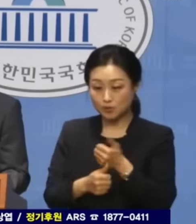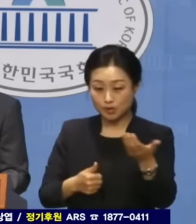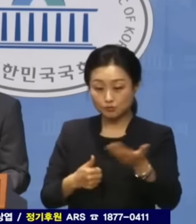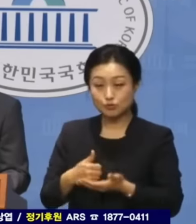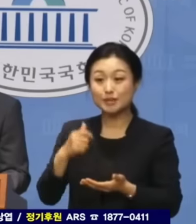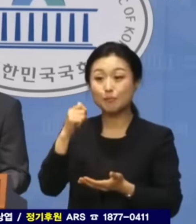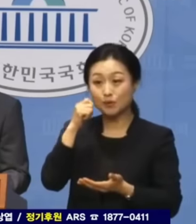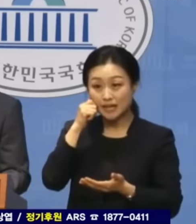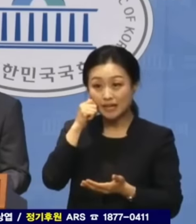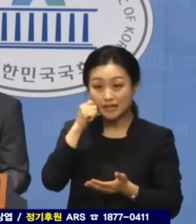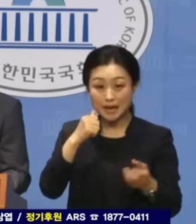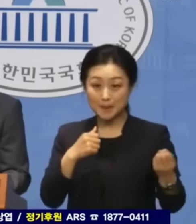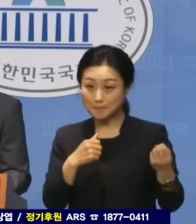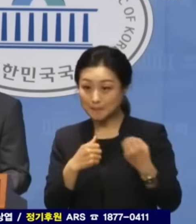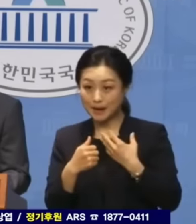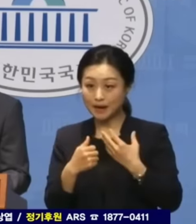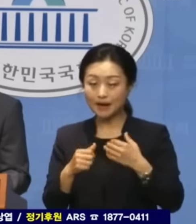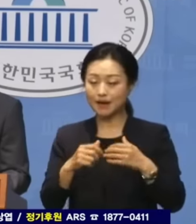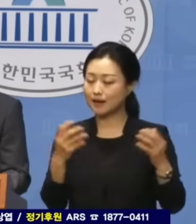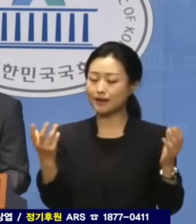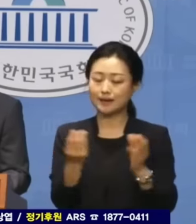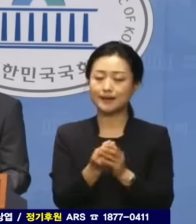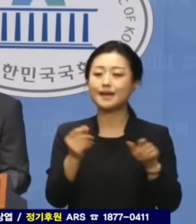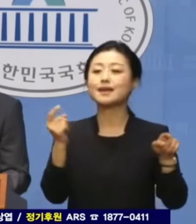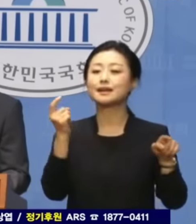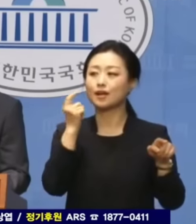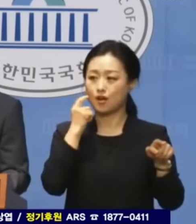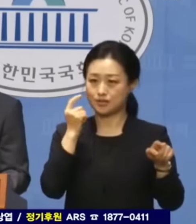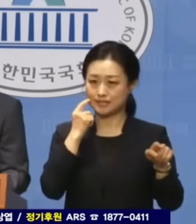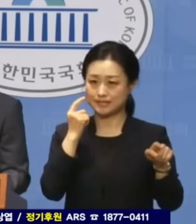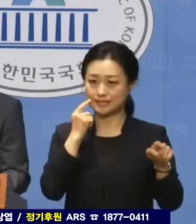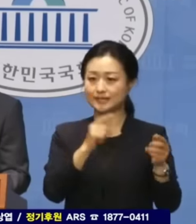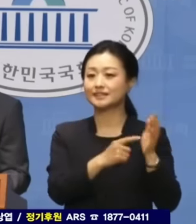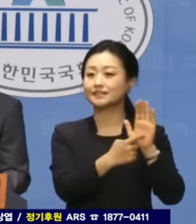없다는 서울구치소의 주장은 완전한 거짓말인 것이